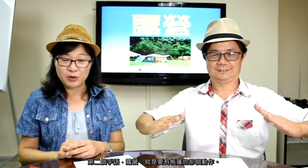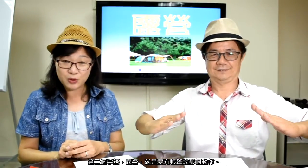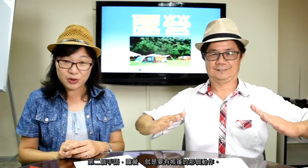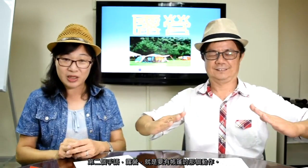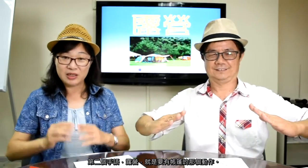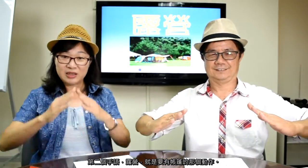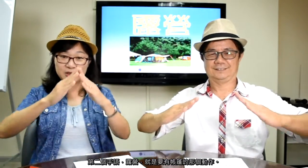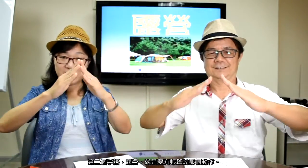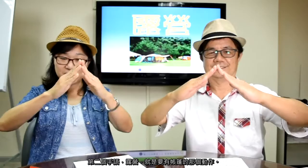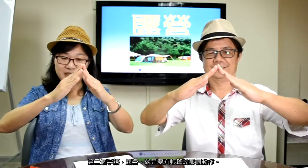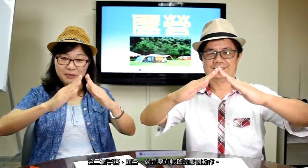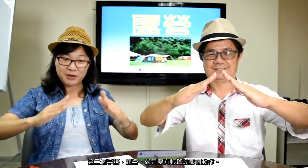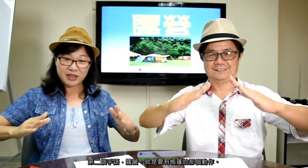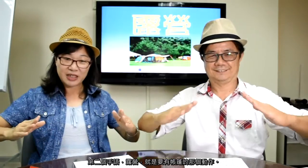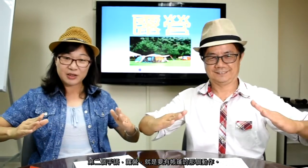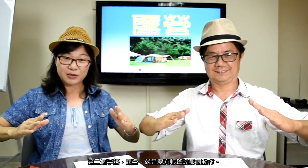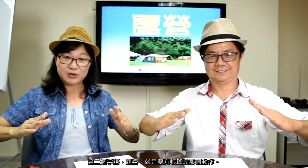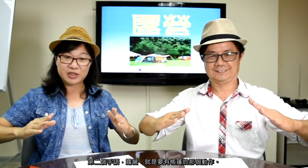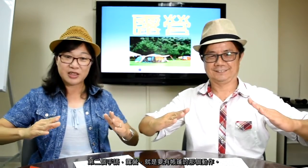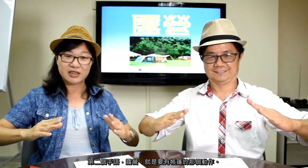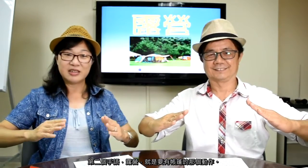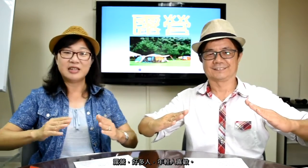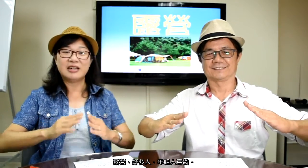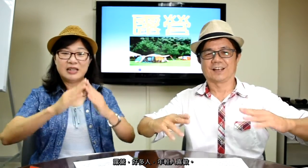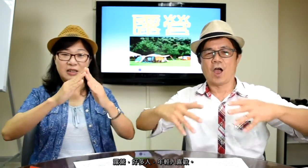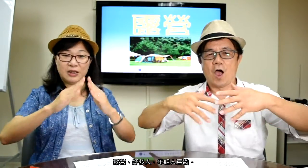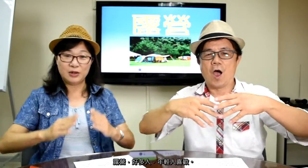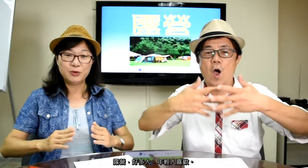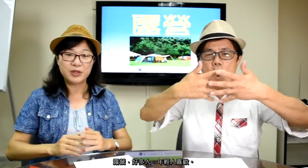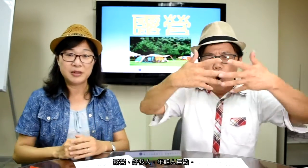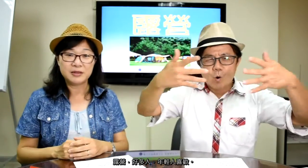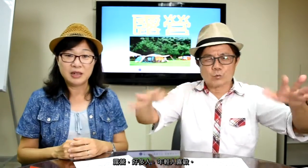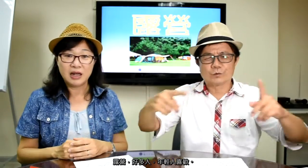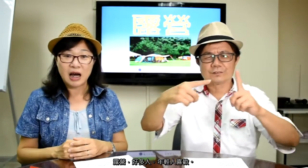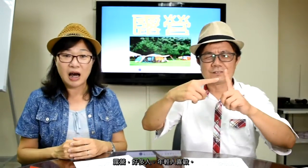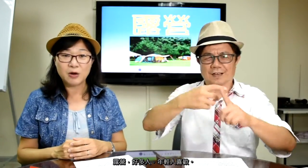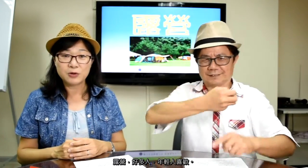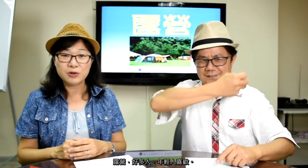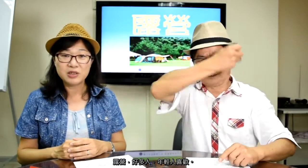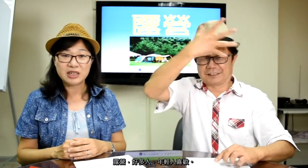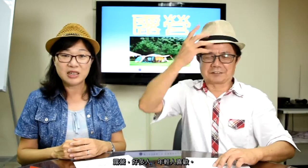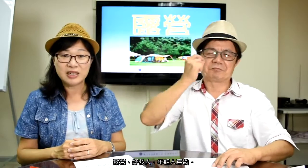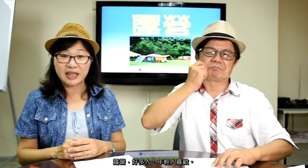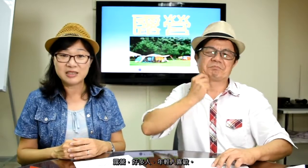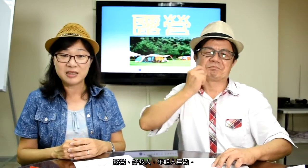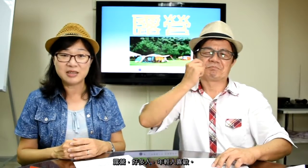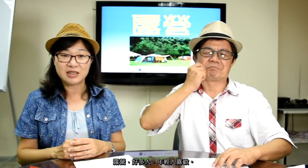露营就是要有帐篷的那个动作，好，露营。好多人，年轻人